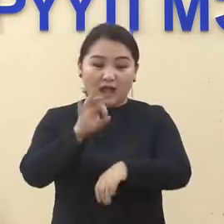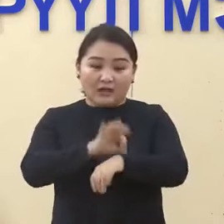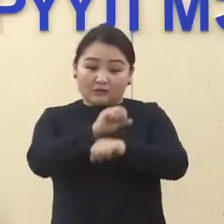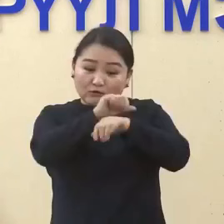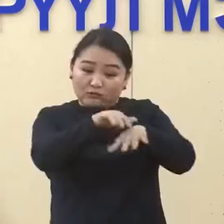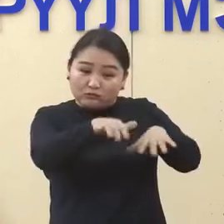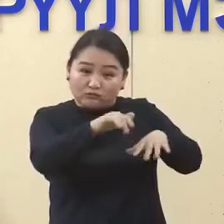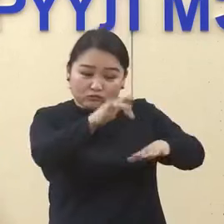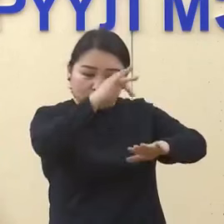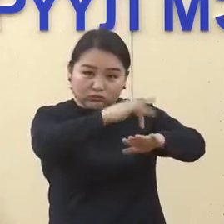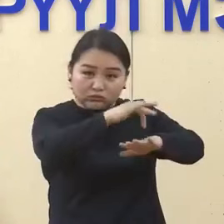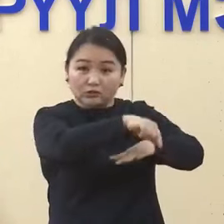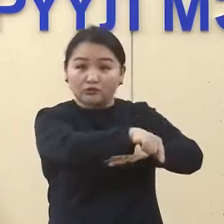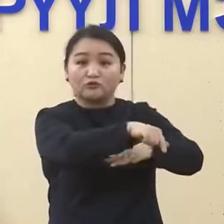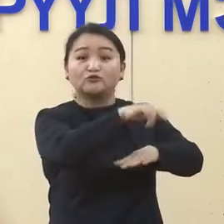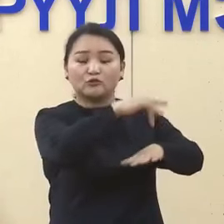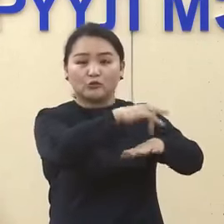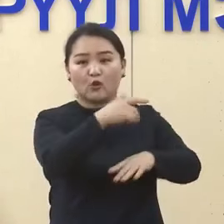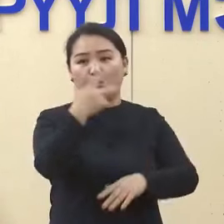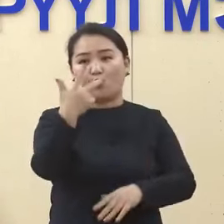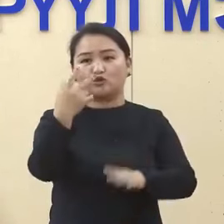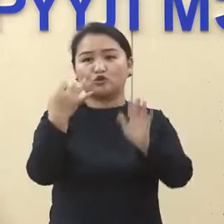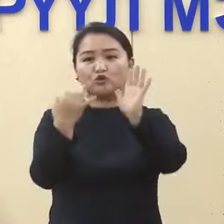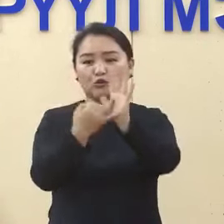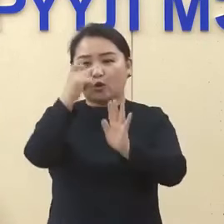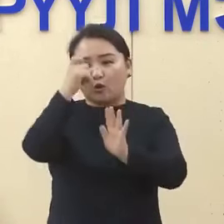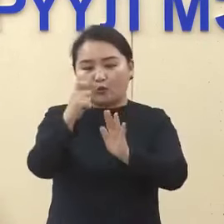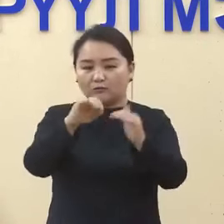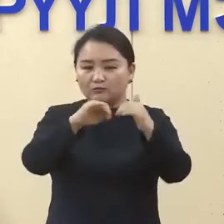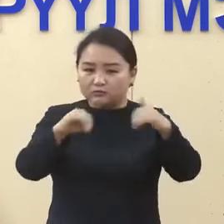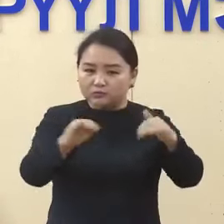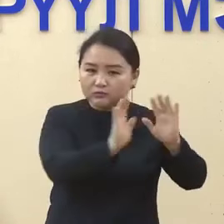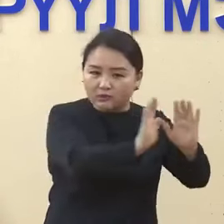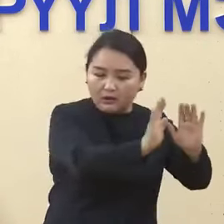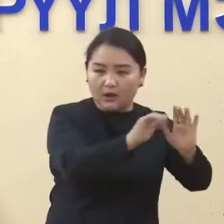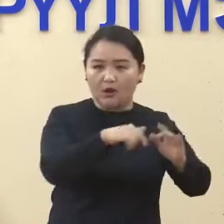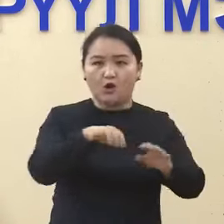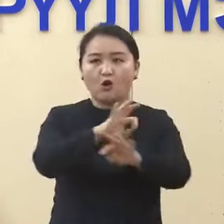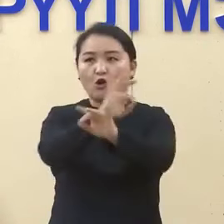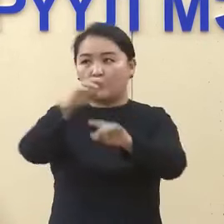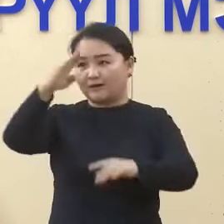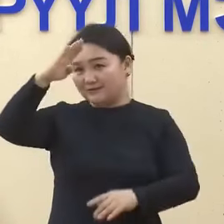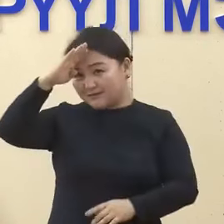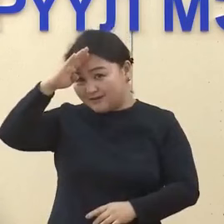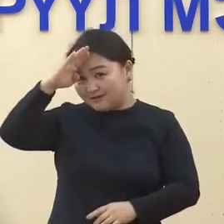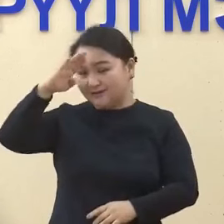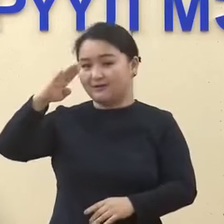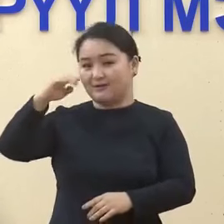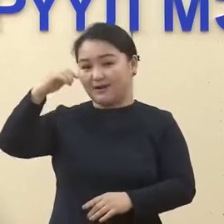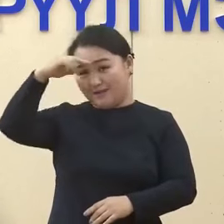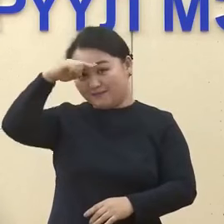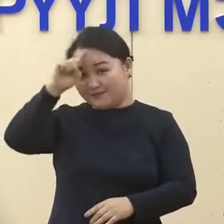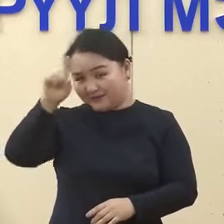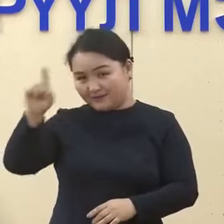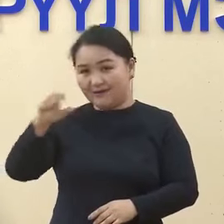үндэсний төвд бол 37 хүнийг бол тусгаарлсан байгаа. За үлдсэн хүмүүсийг бол цэргийн төв эмнэлэг, асралт мэд,